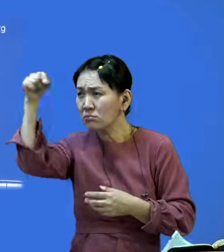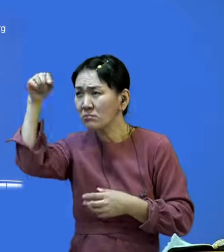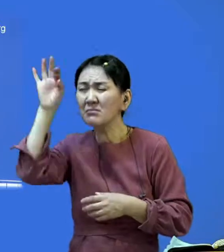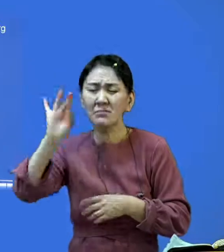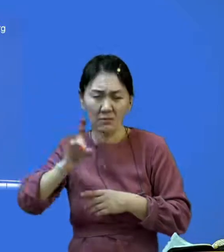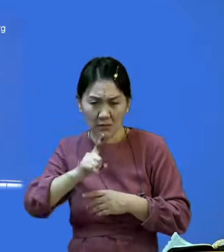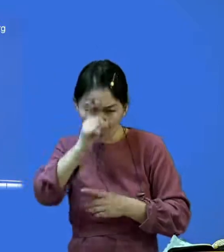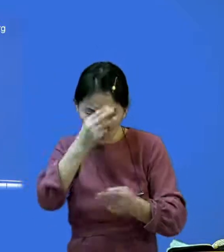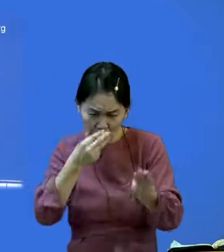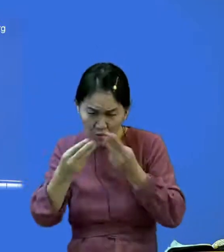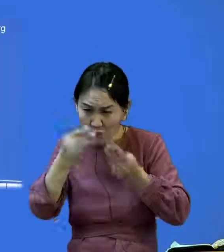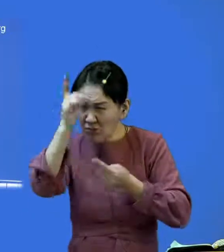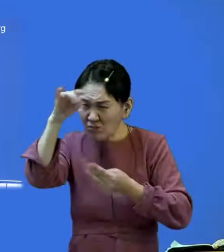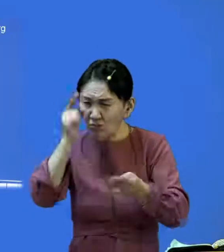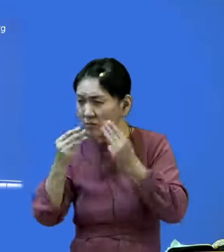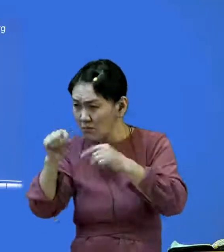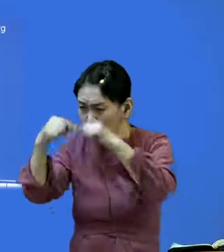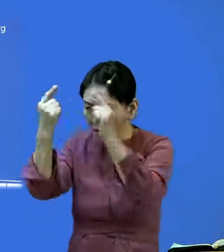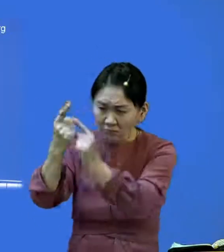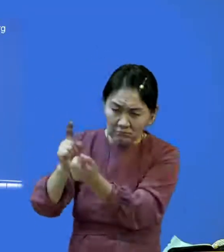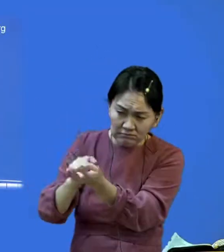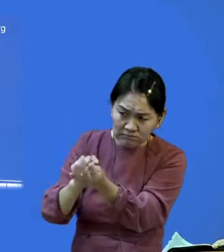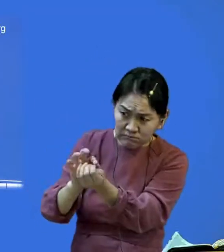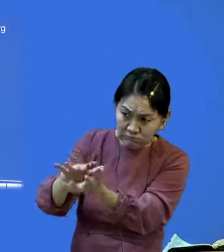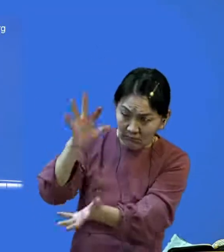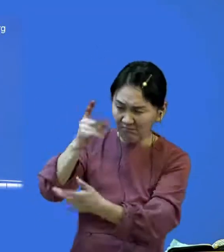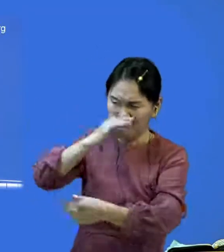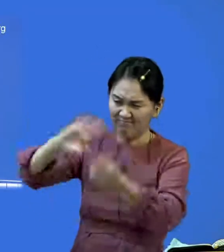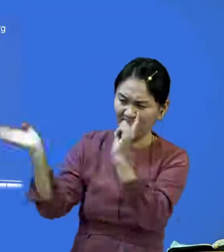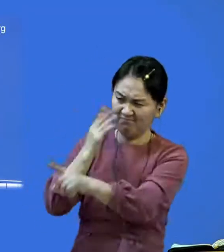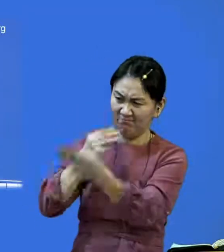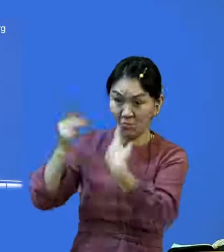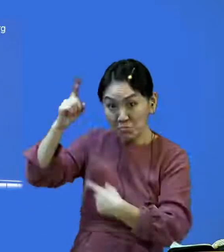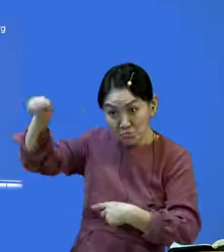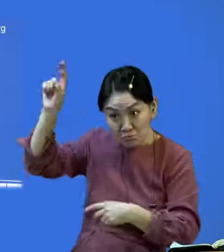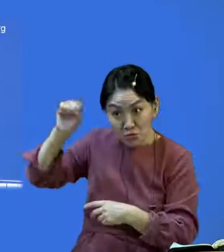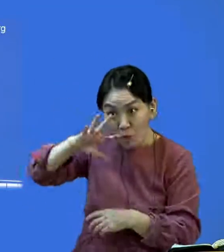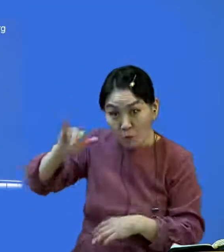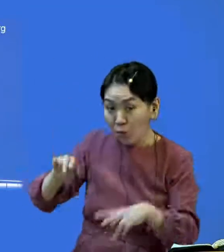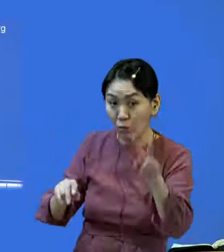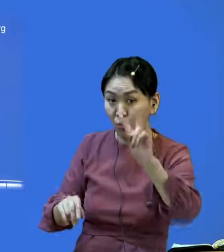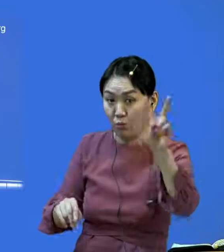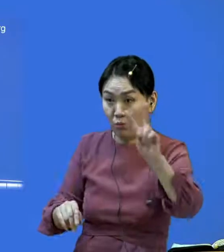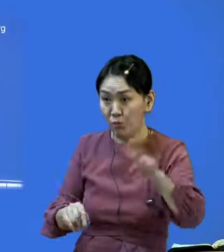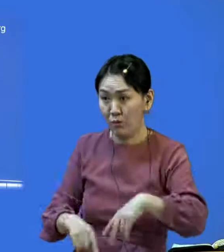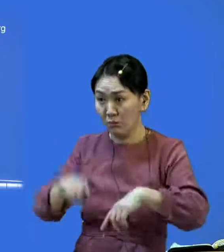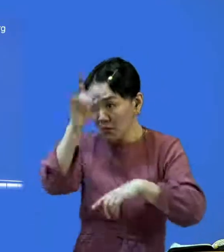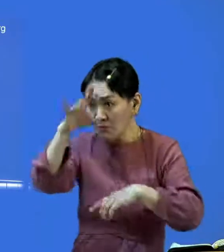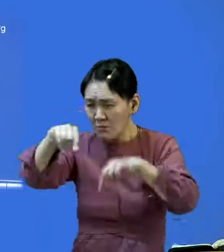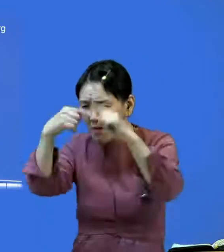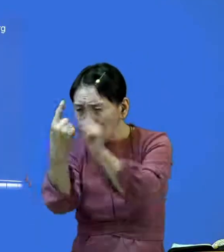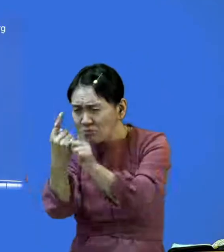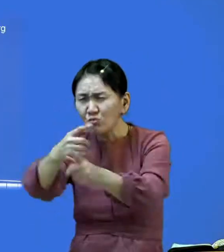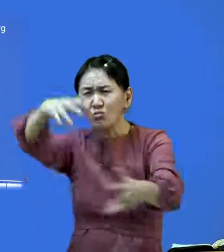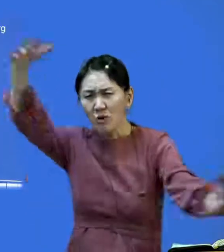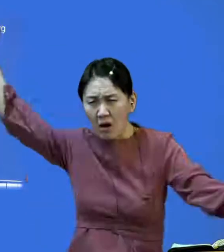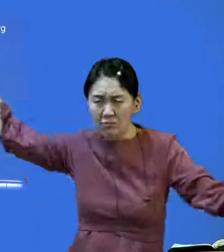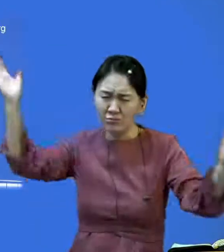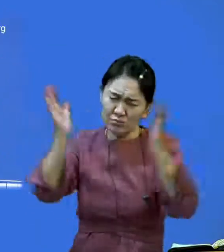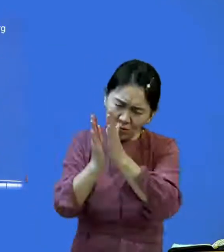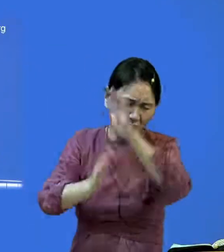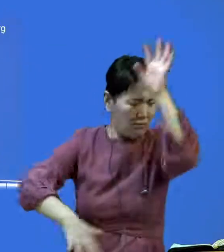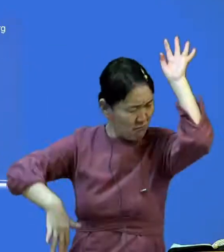дэ хүмүүс шүүгдээд байгаа юм биш. Ямар ч гим нүгэлтэн байсан бай уучлж авардаг тэр